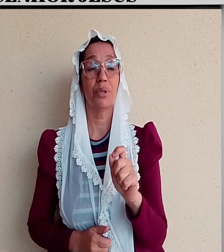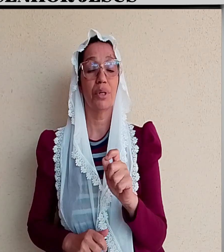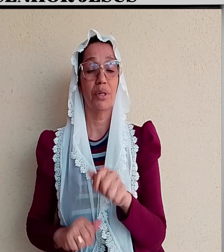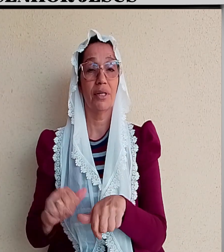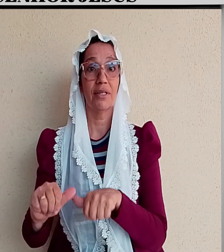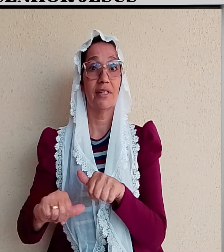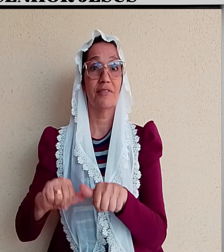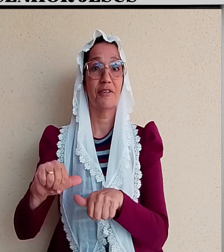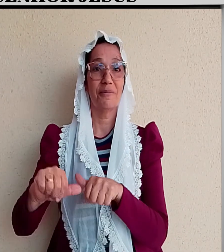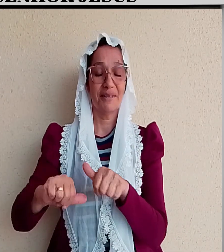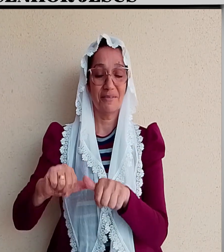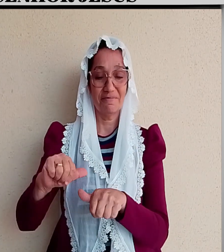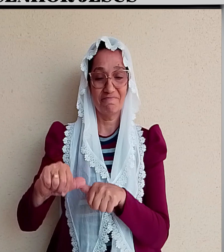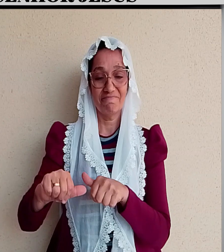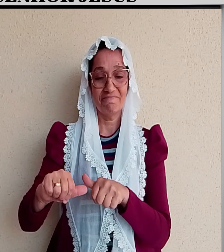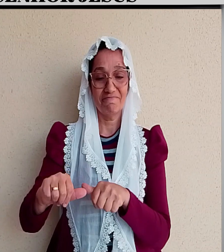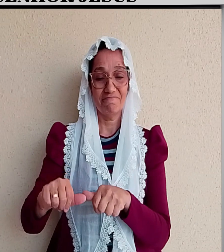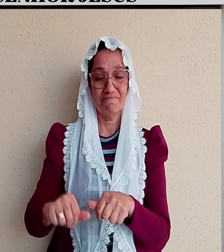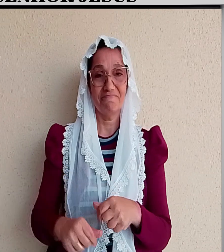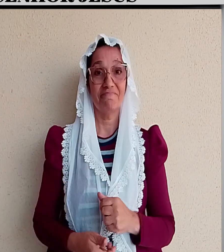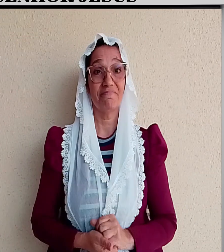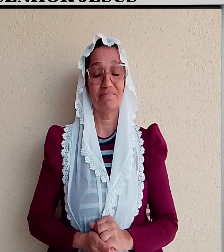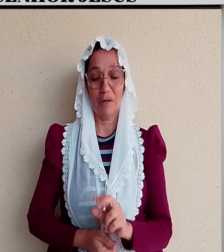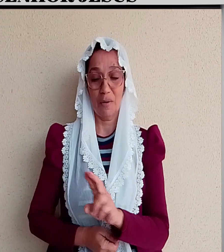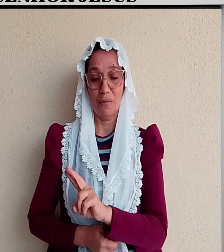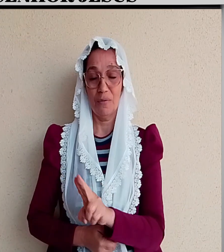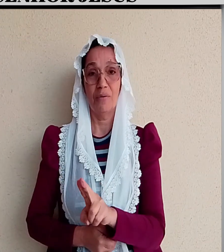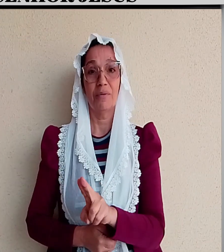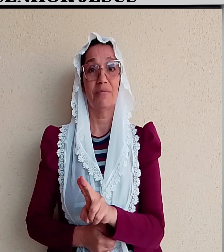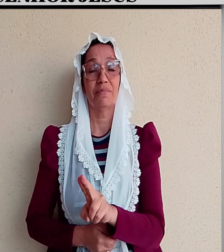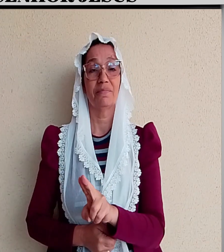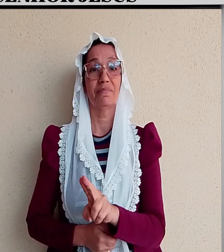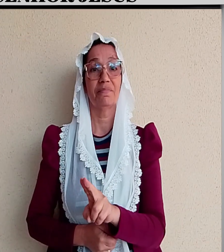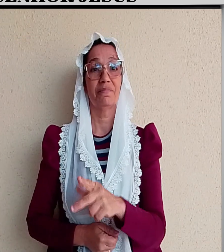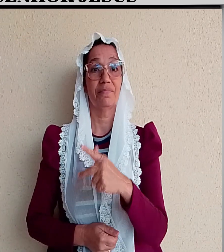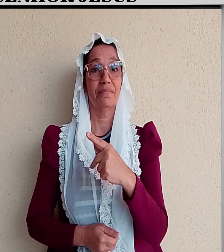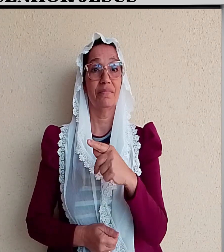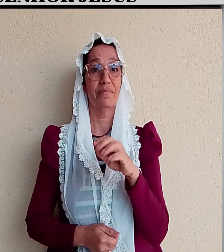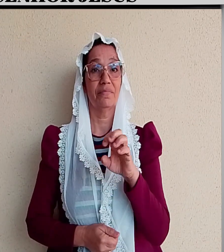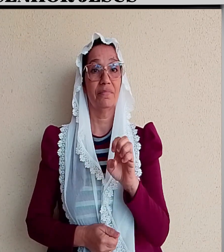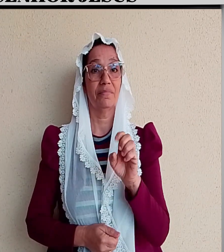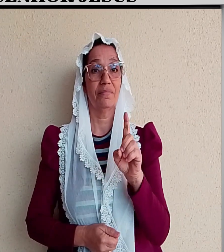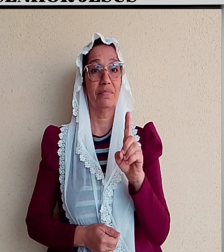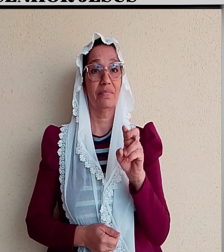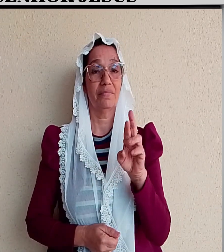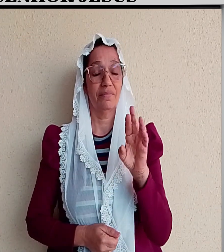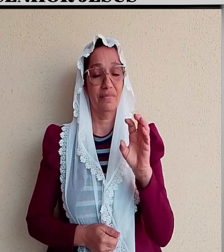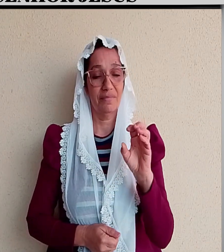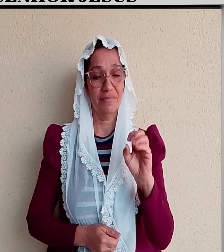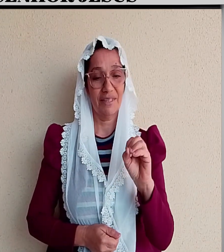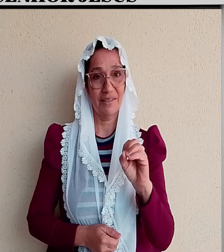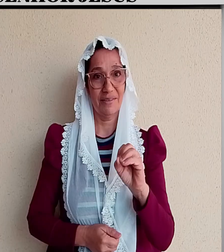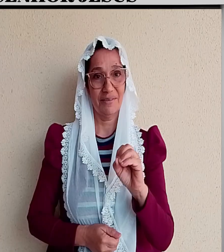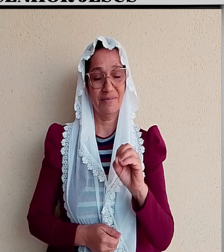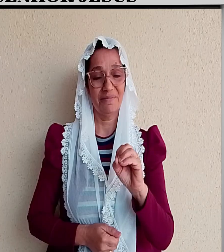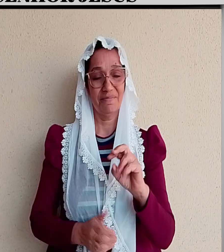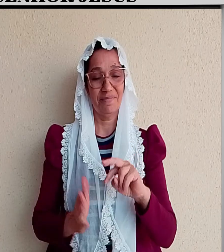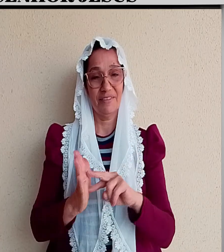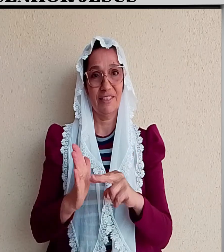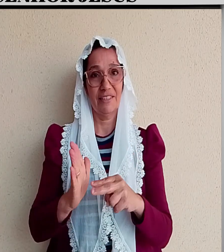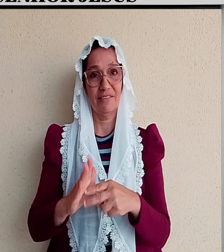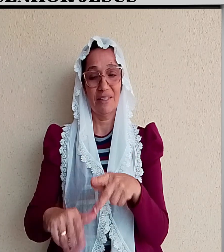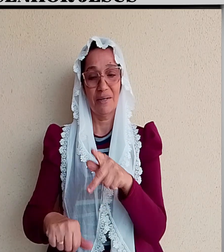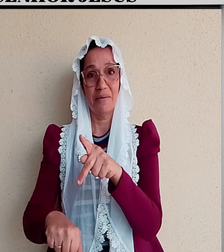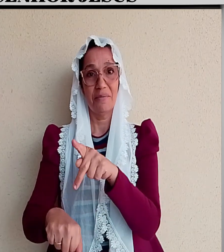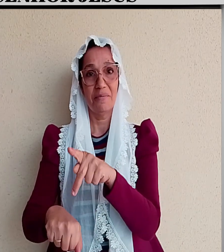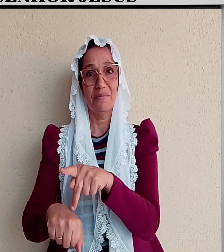seria edificado, aleluia, o Senhor Jesus. Glória a Deus. Então o Senhor mais uma vez